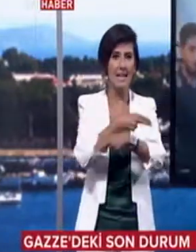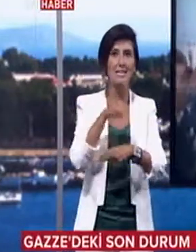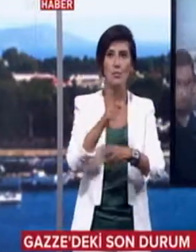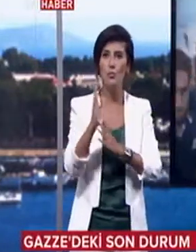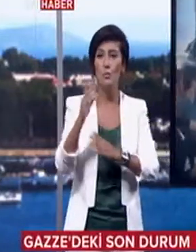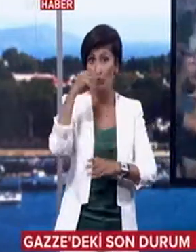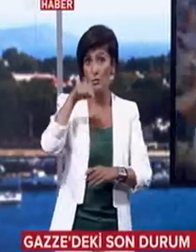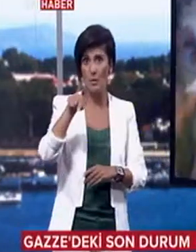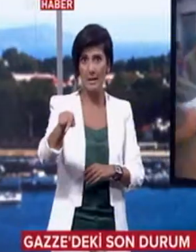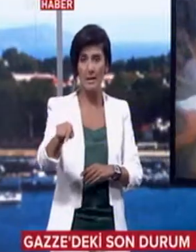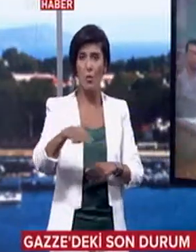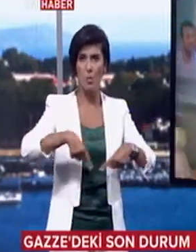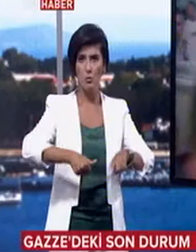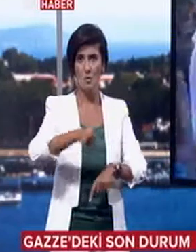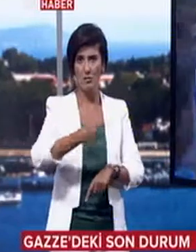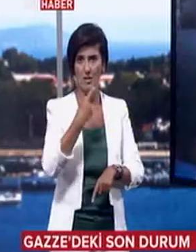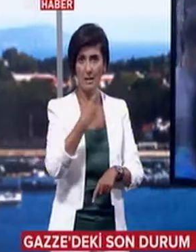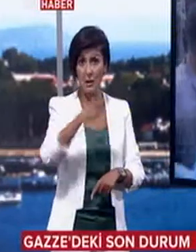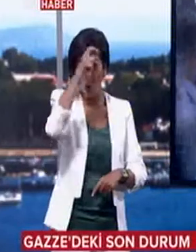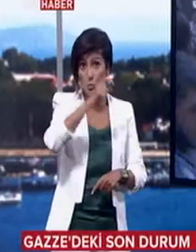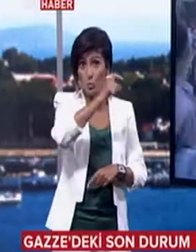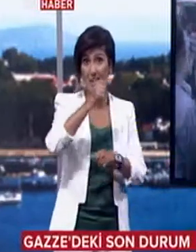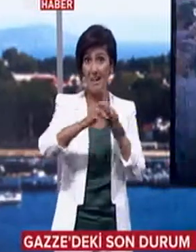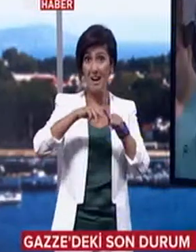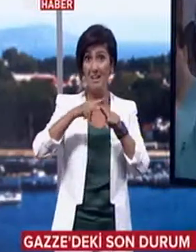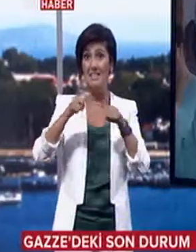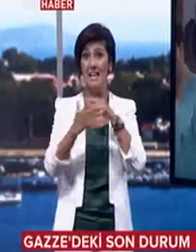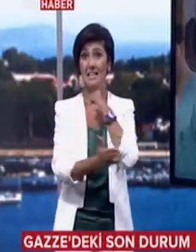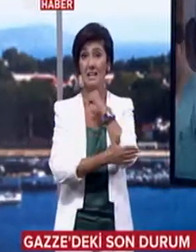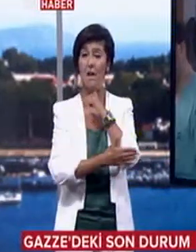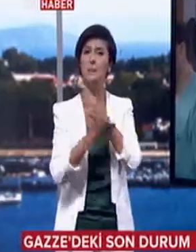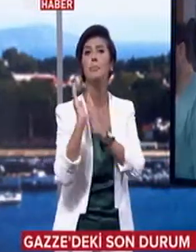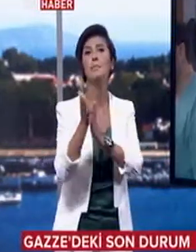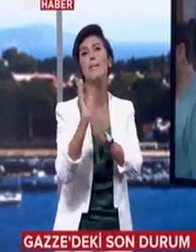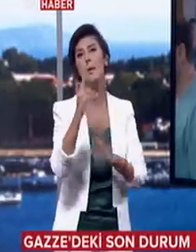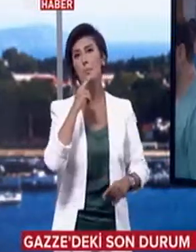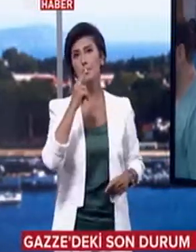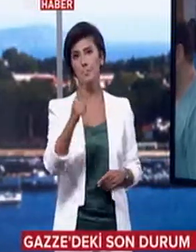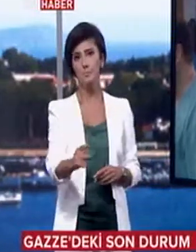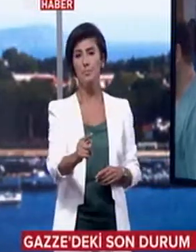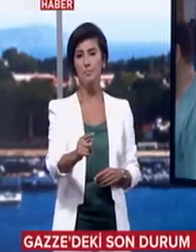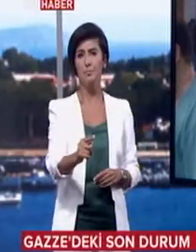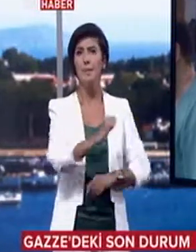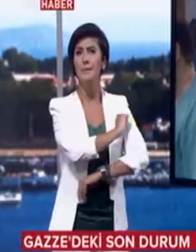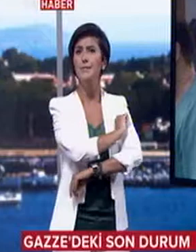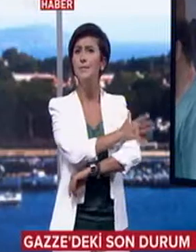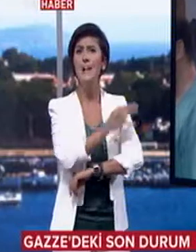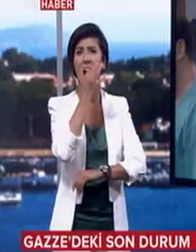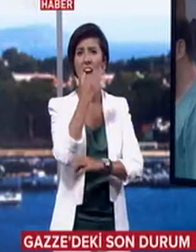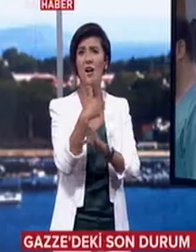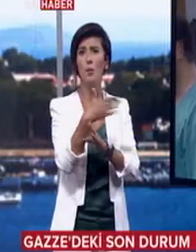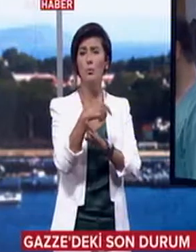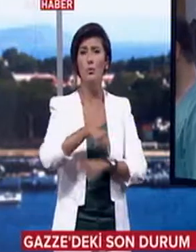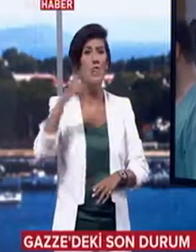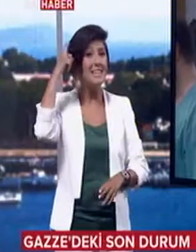komisyon başkanı Volkan Bozkır, Türkiye'nin Gazze yardımlarının devam edeceğinin altını çizdi. Filistin'in